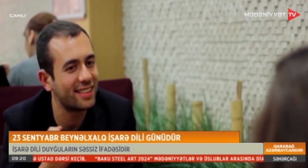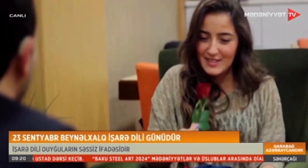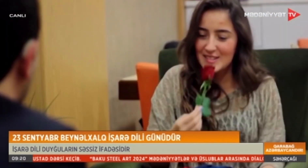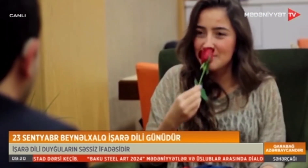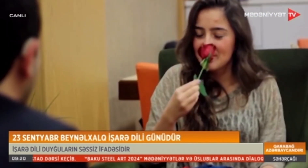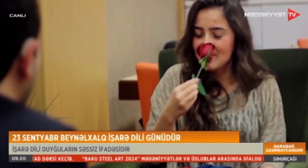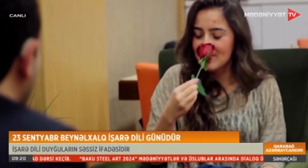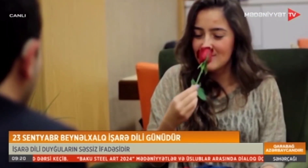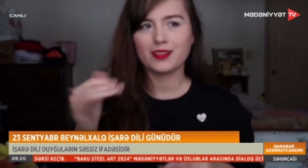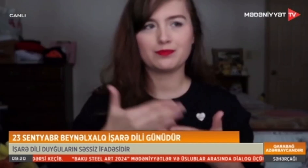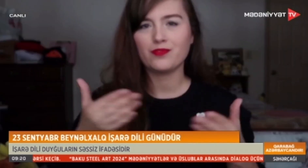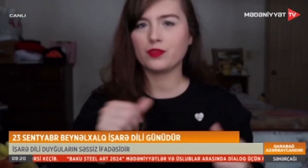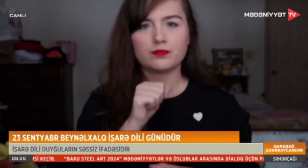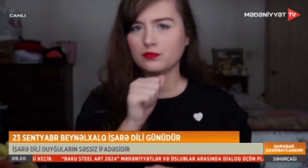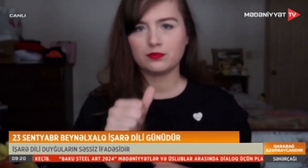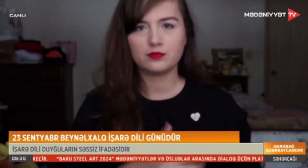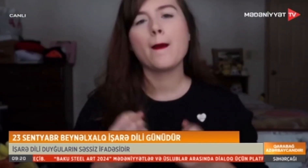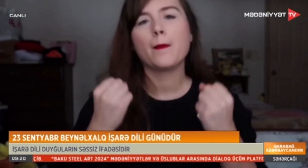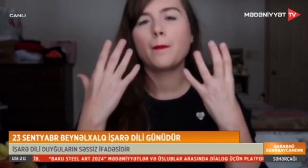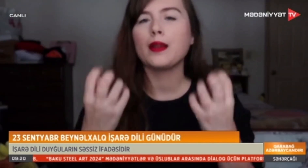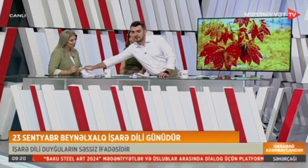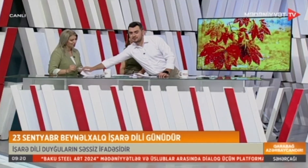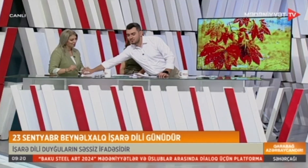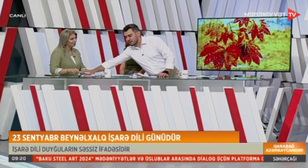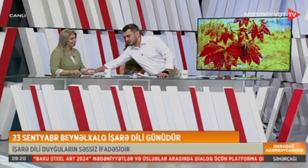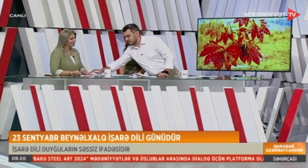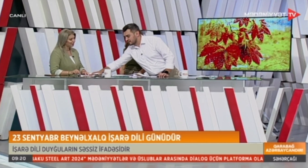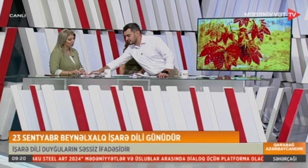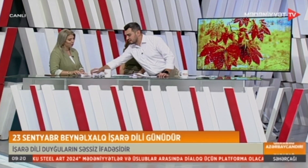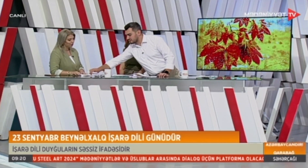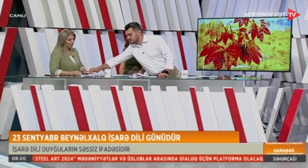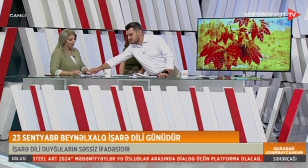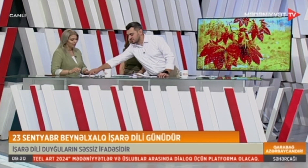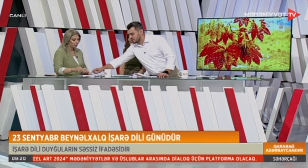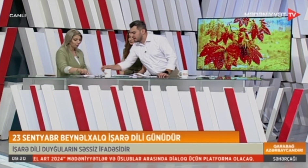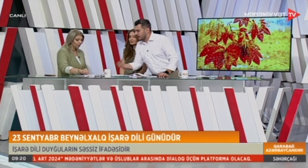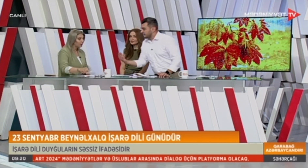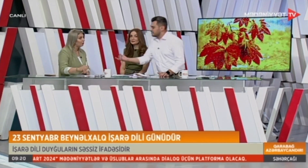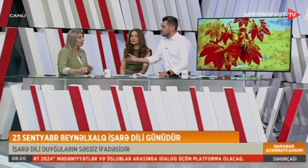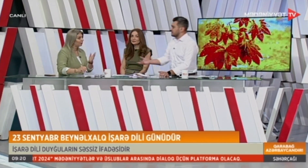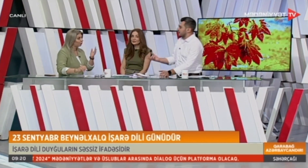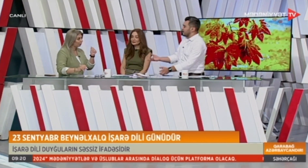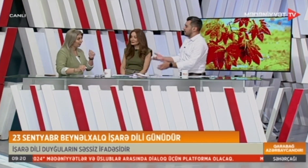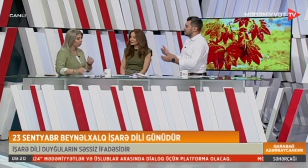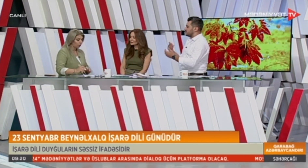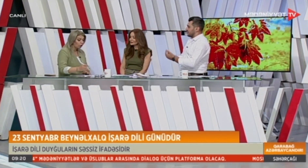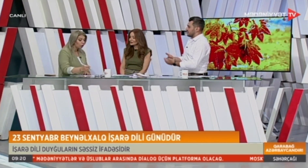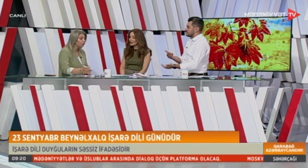onların dilini bilməliyik. Bəli, bəli, bəli. Zəhmət olmasa, məsələn, hərflərdən müəyyən qədər qeyd edə bilərsinizmi? Əlif badan, A, B, S. Biz